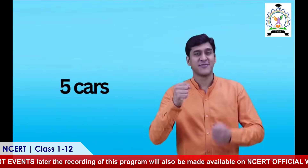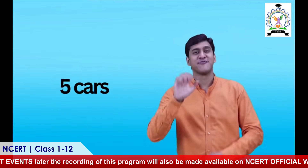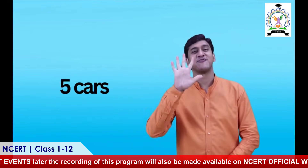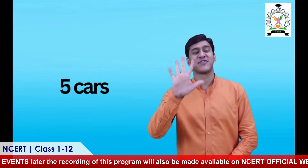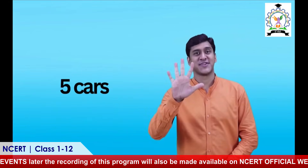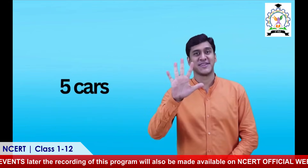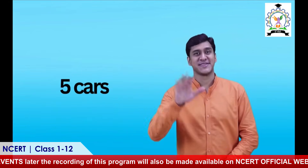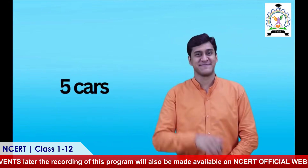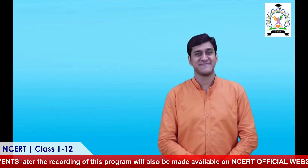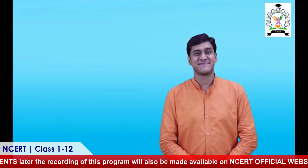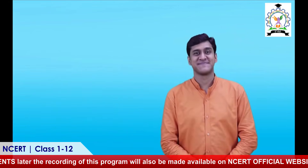5 गाड़ियां